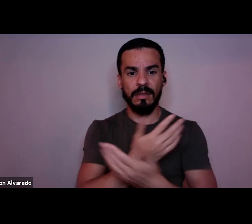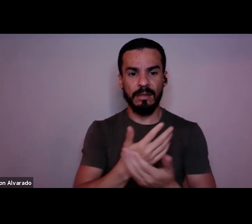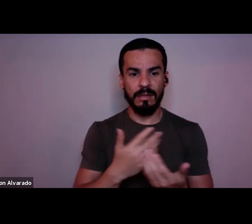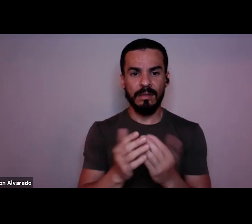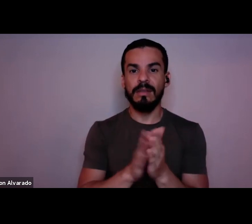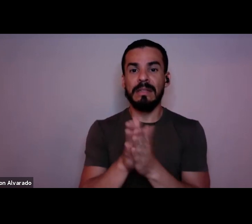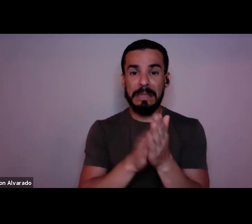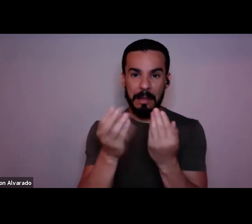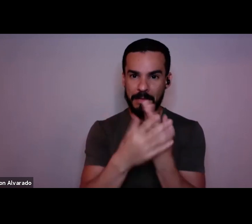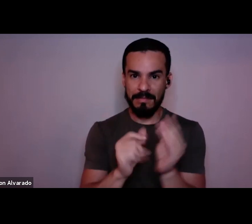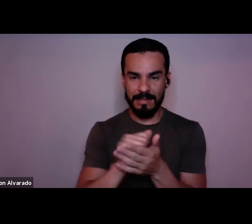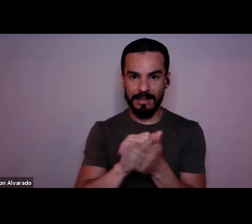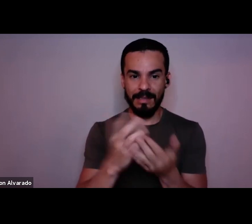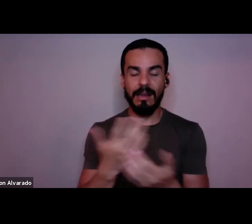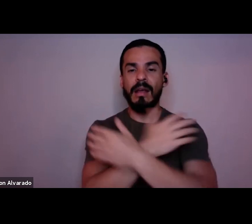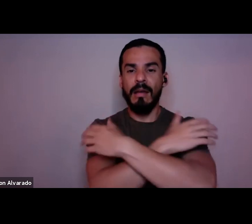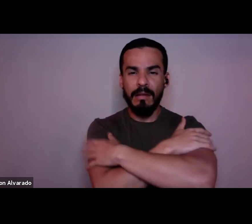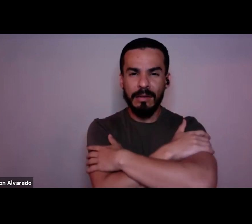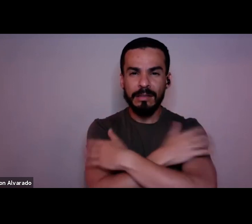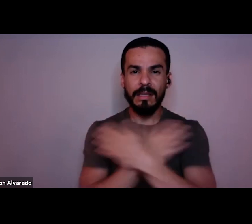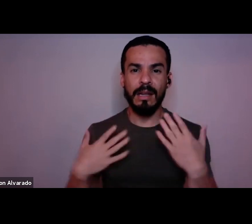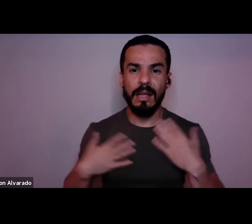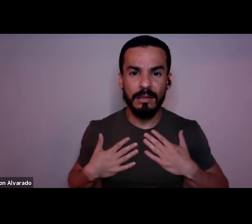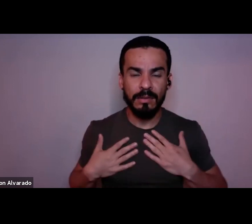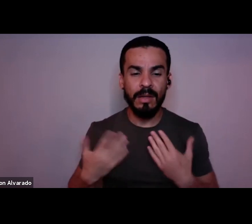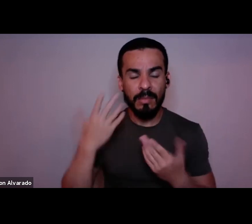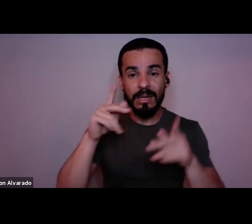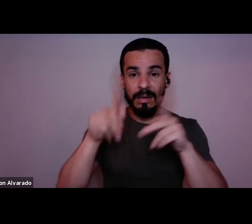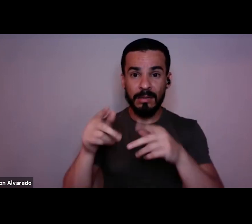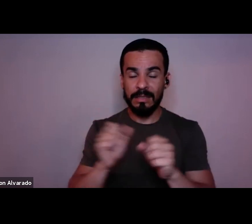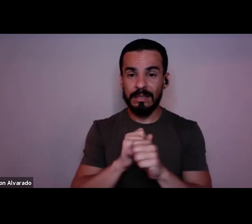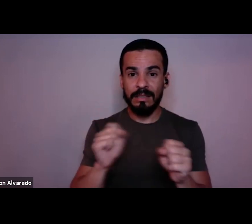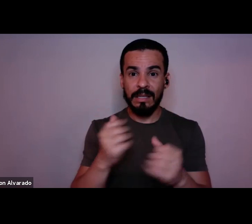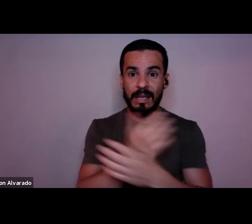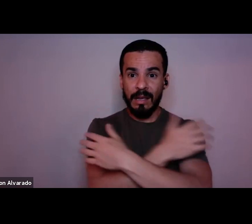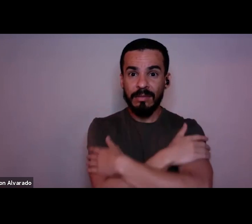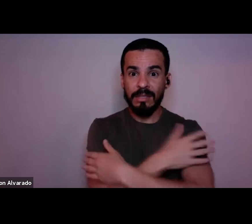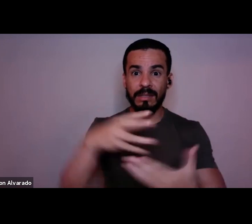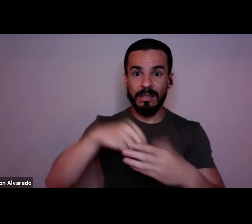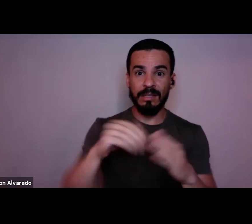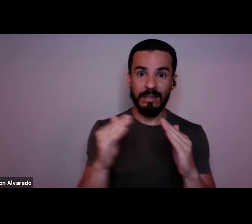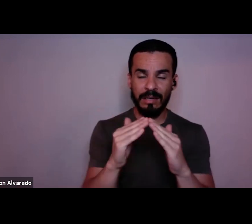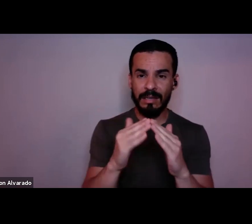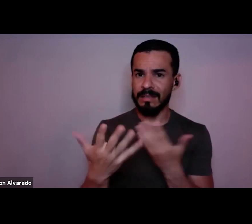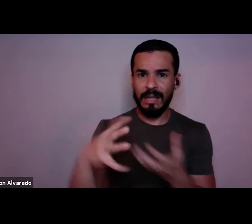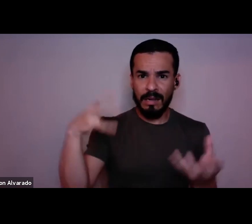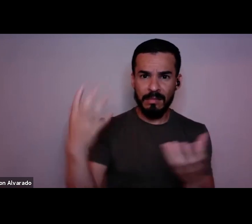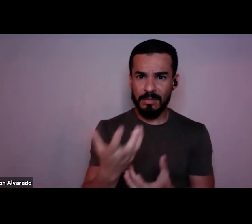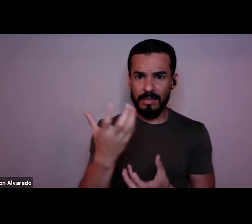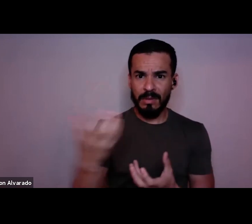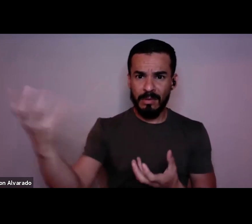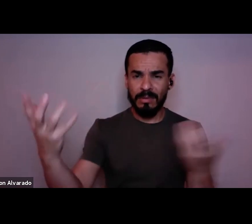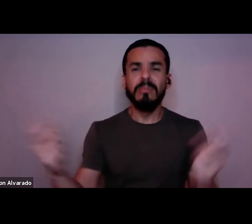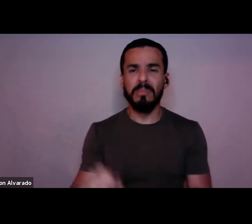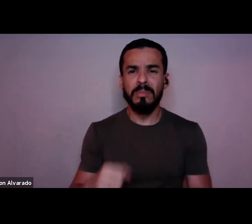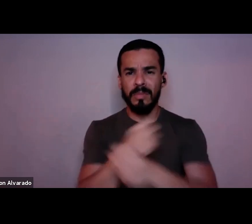bien las manos volverse a abrazar a tocar porque es que la gente se dejó de abrazar hasta la misma casa si es la misma burbuja ustedes se pueden apretar